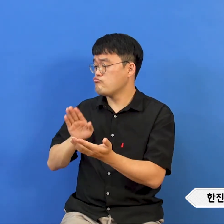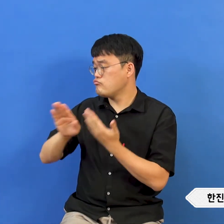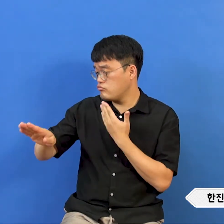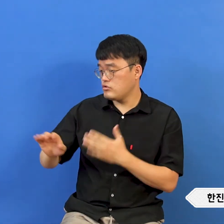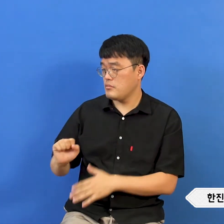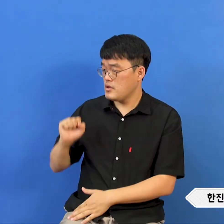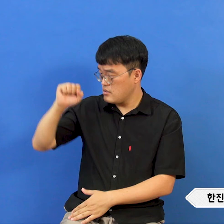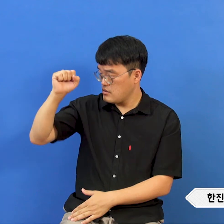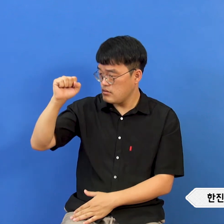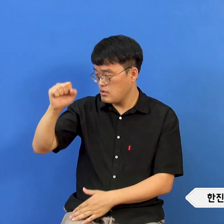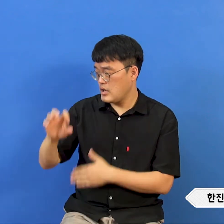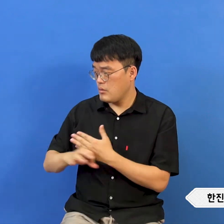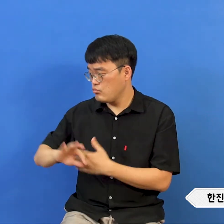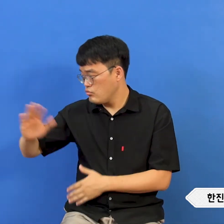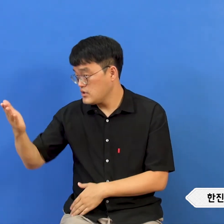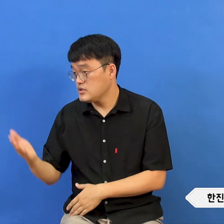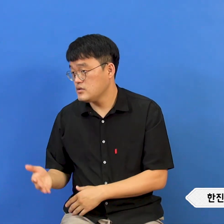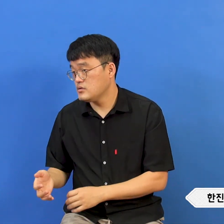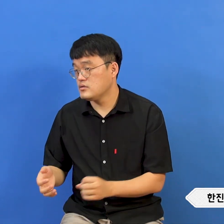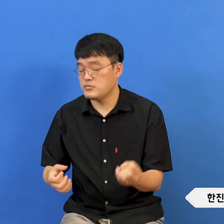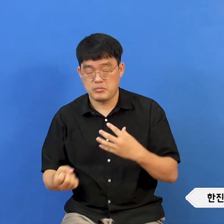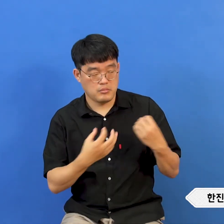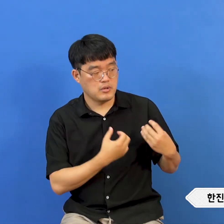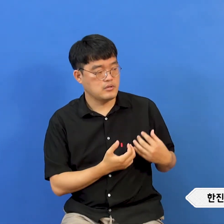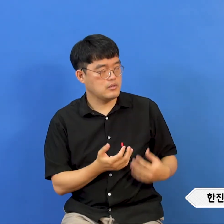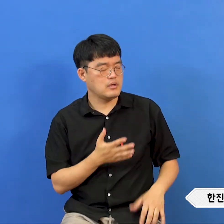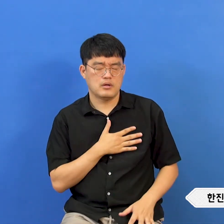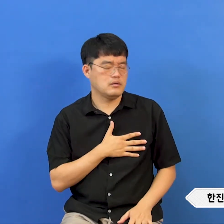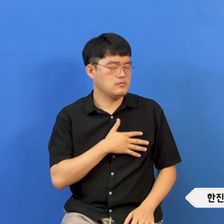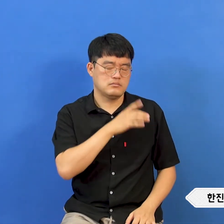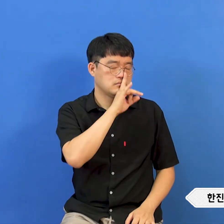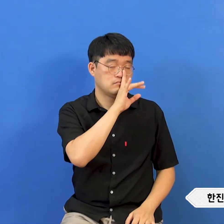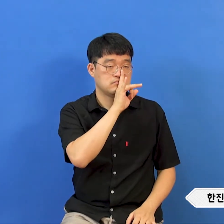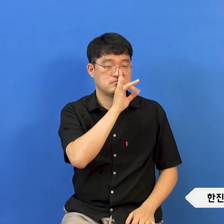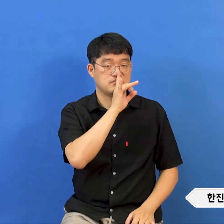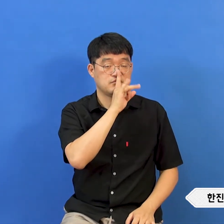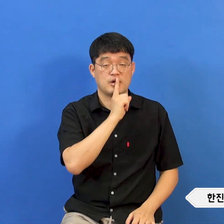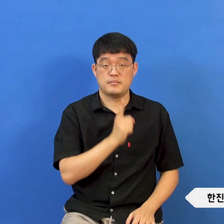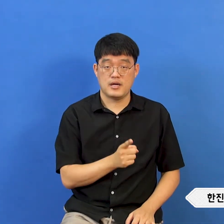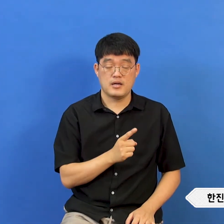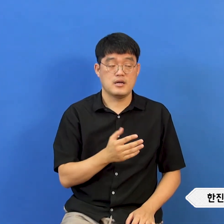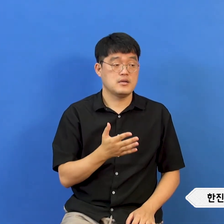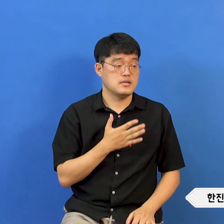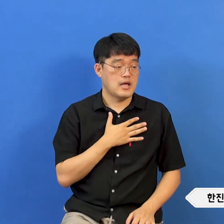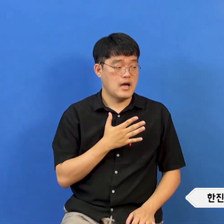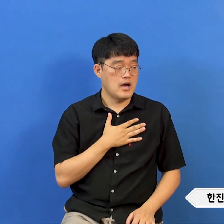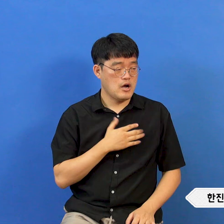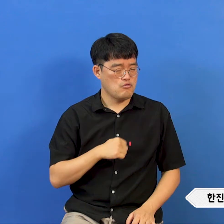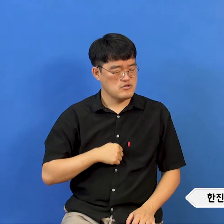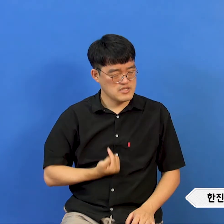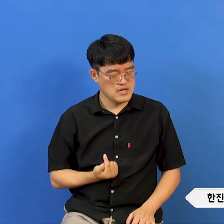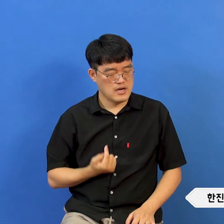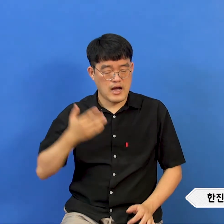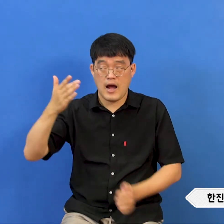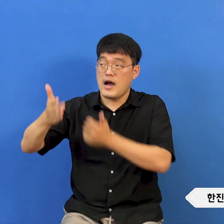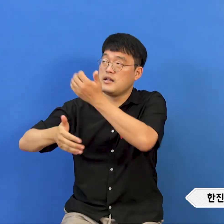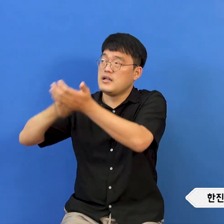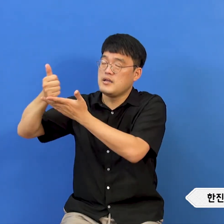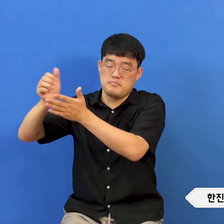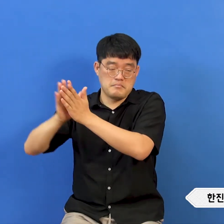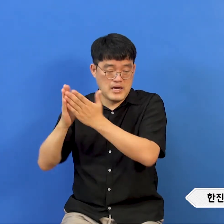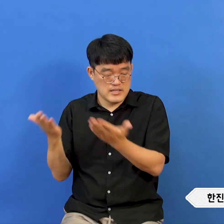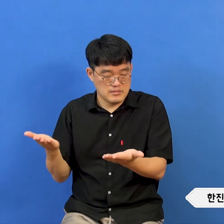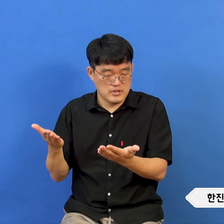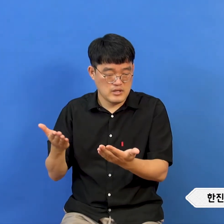그만이지 않느냐. 그런데 자기는 그럴 수가 없었다고 합니다. 나 살자고 하나님의 말씀을 짓밟을